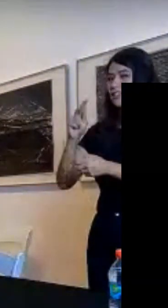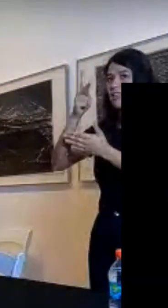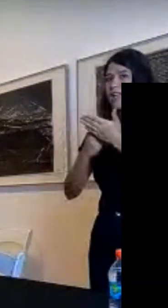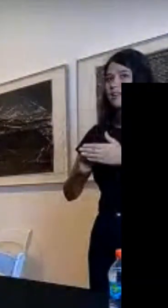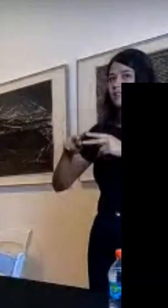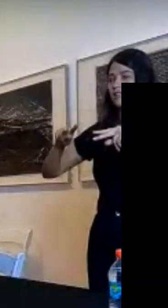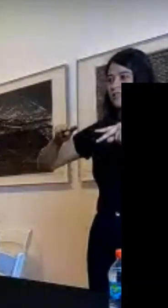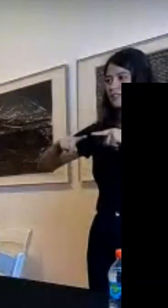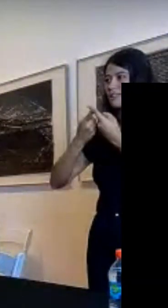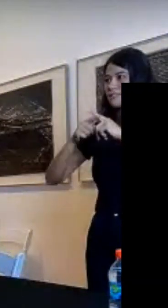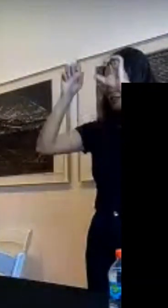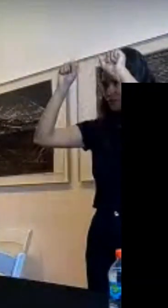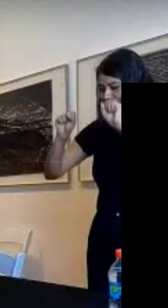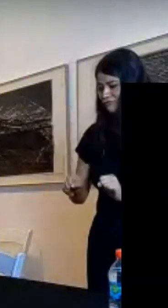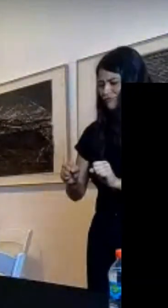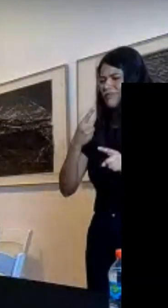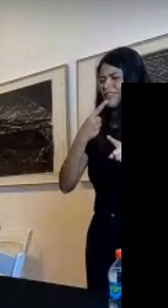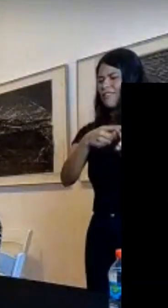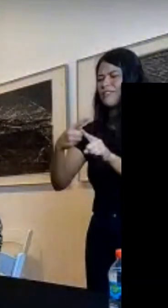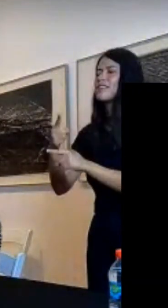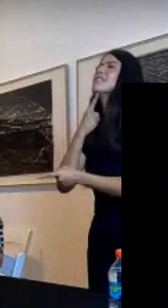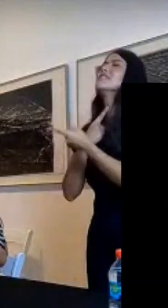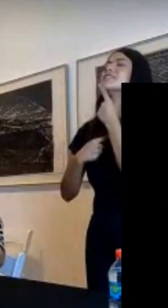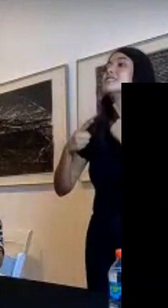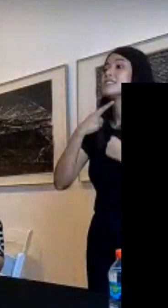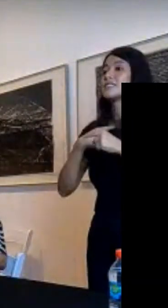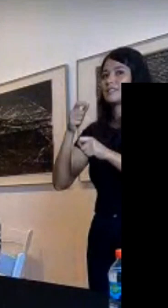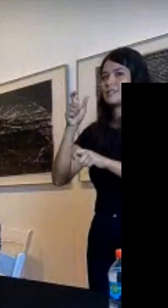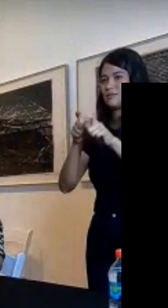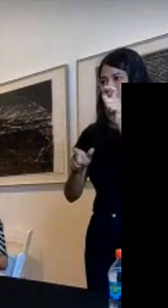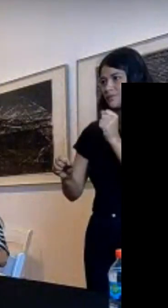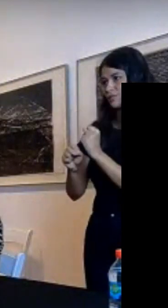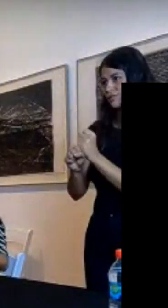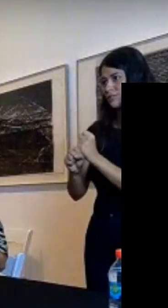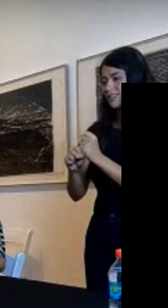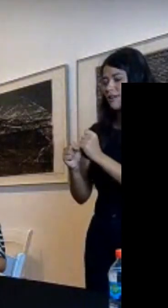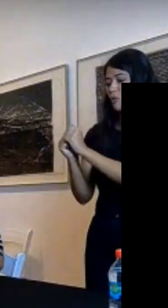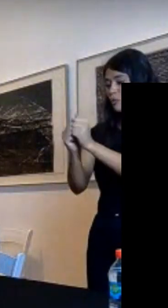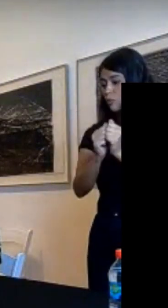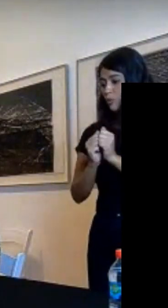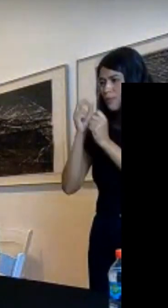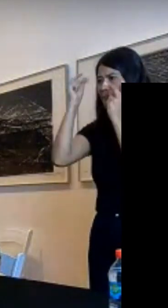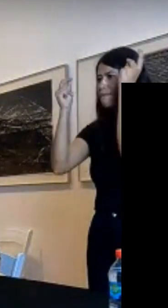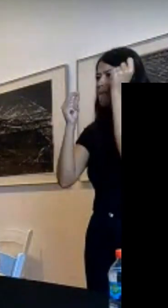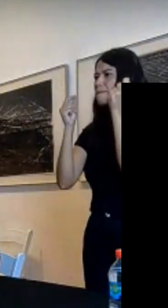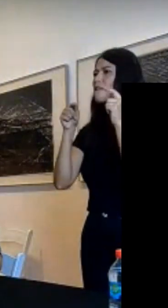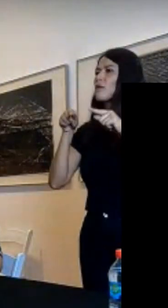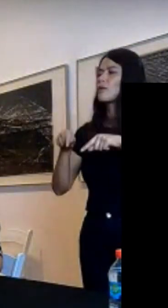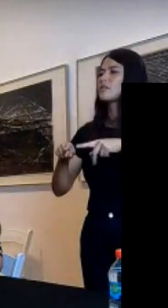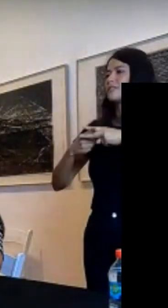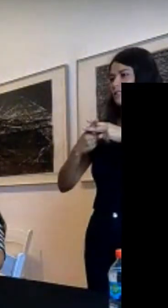fotografía, todo a partir de los intereses de las personas, de poder decir y crear en colaboración a partir de estas